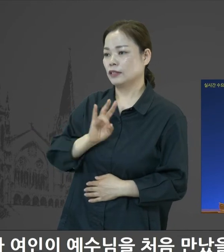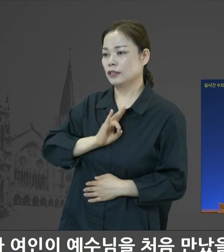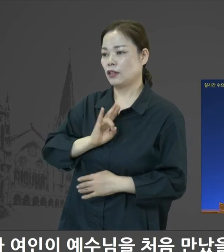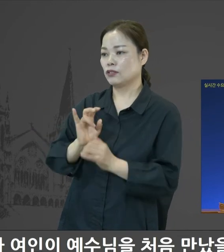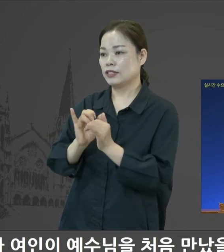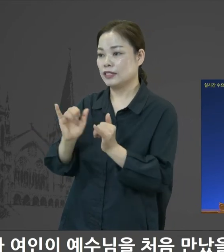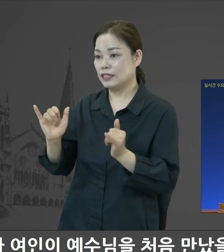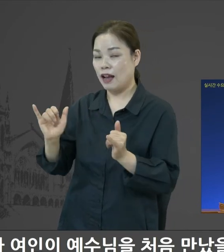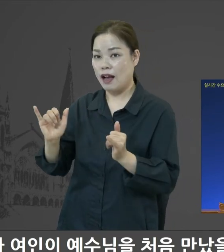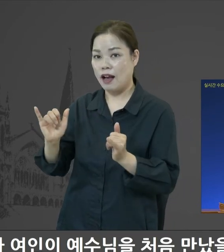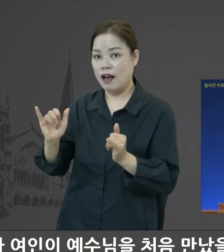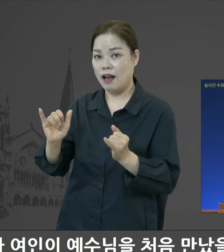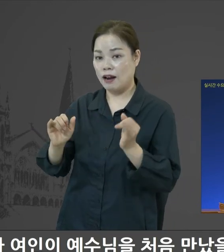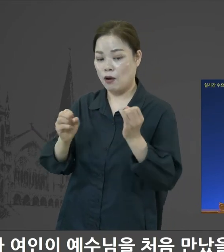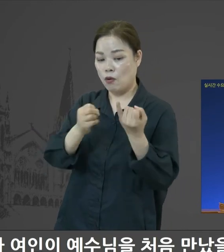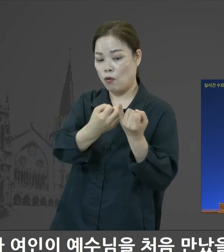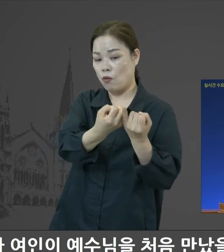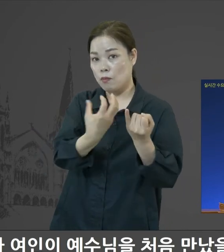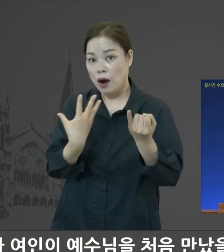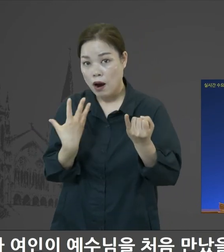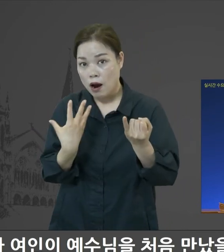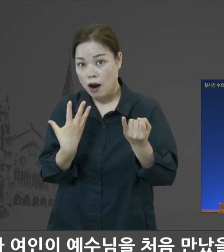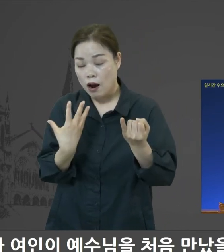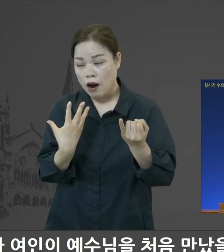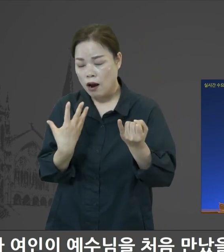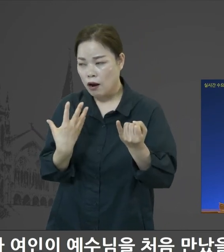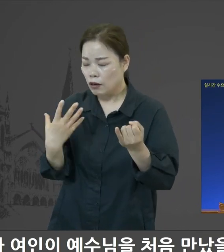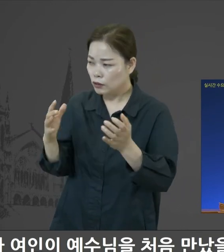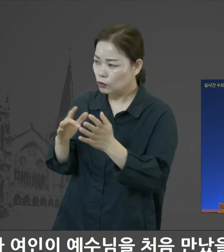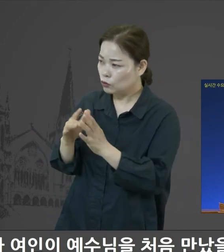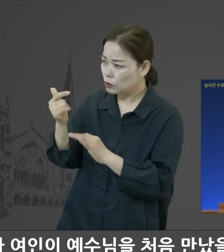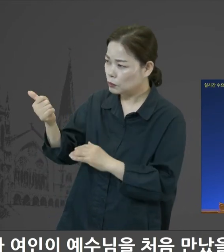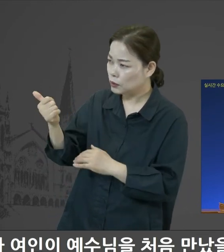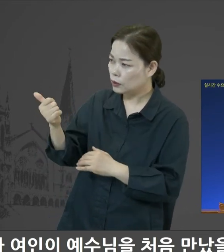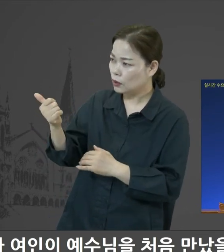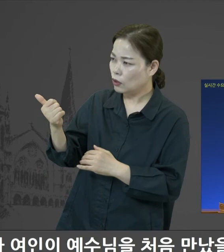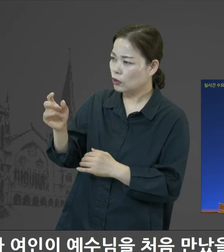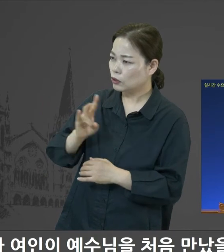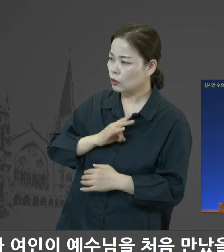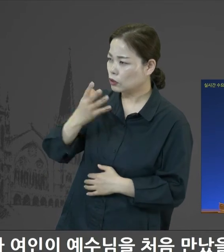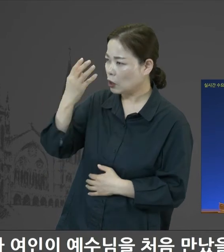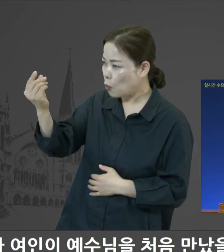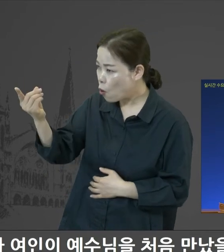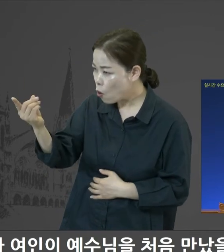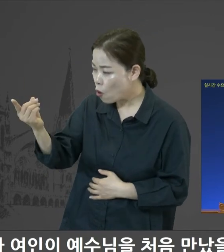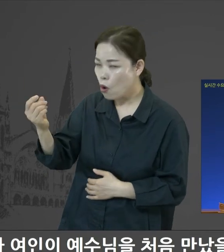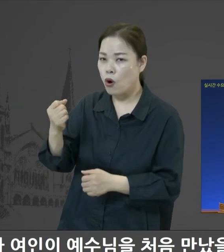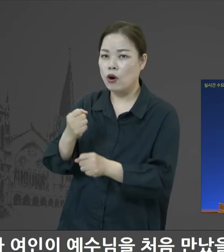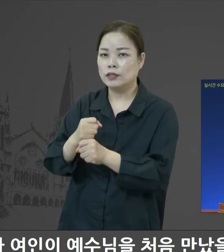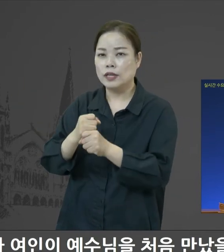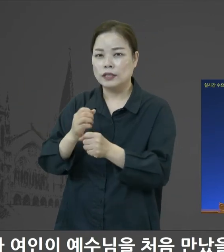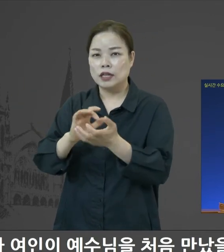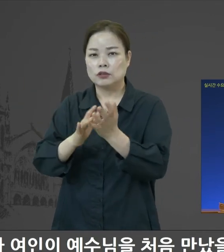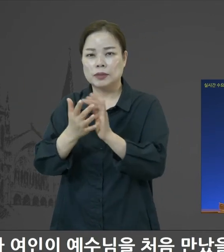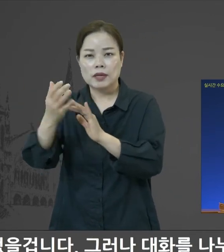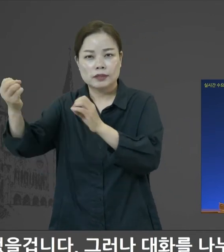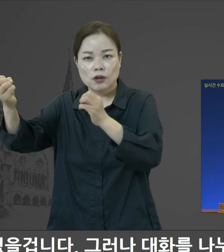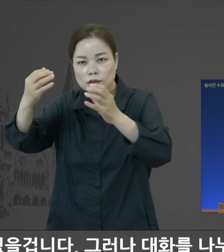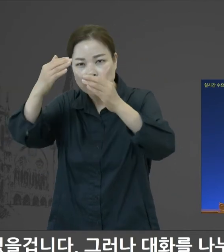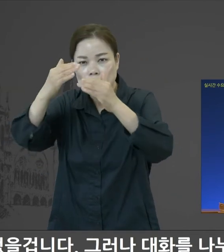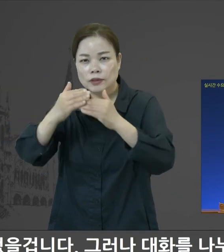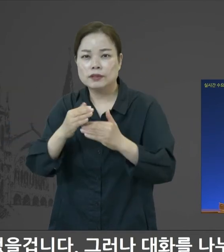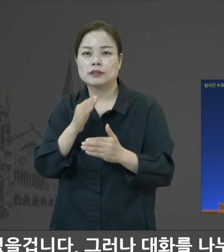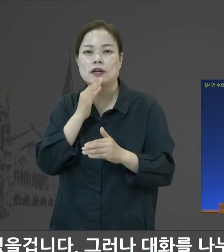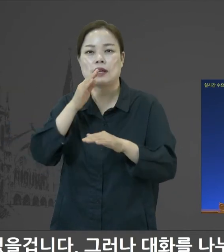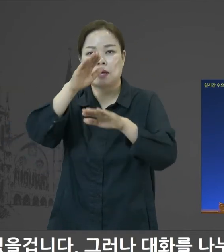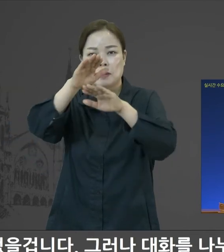선지자로소이다. 어느 순간 예수님이 선지자로 보이기 시작한 것입니다. 근데 이제 예수님에 대해서 계속 얘기를 나누며